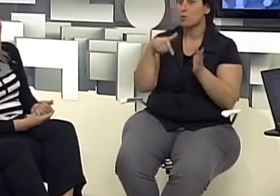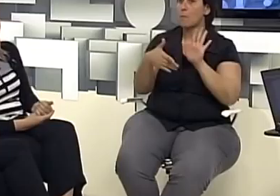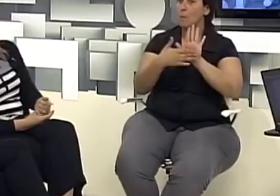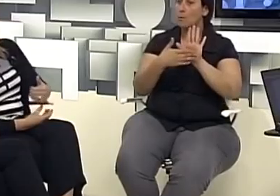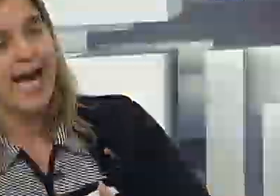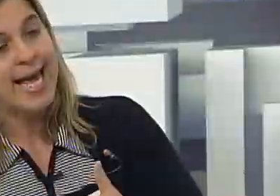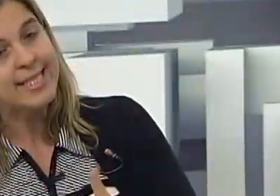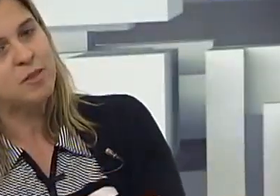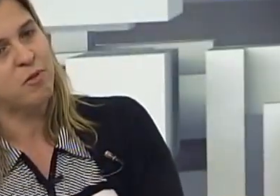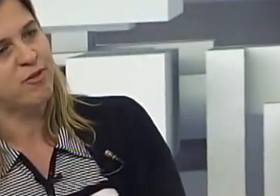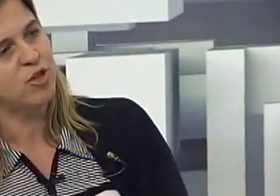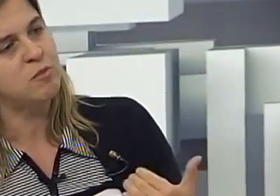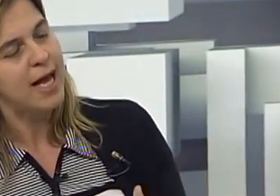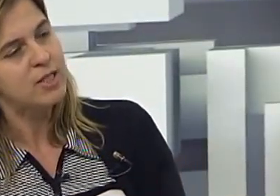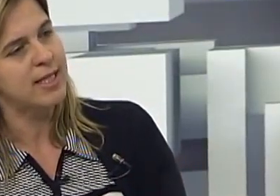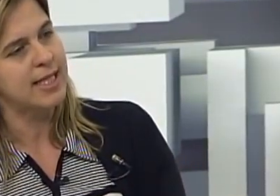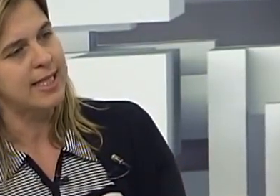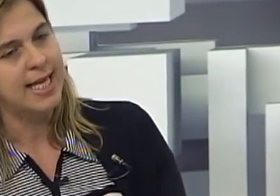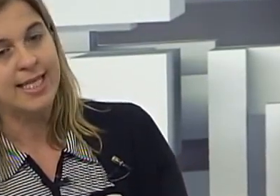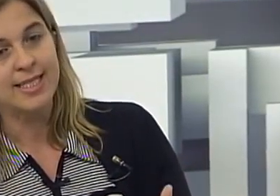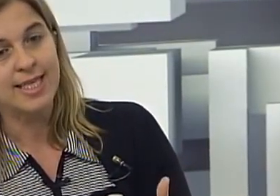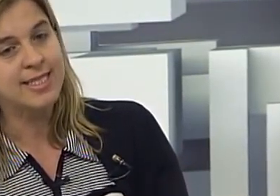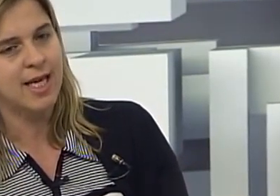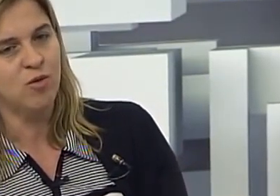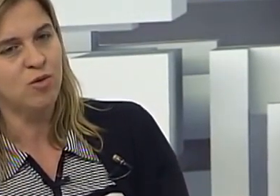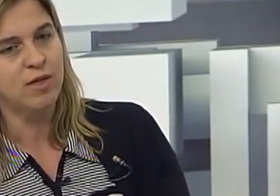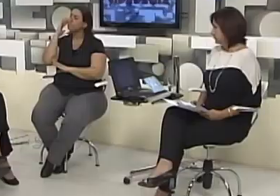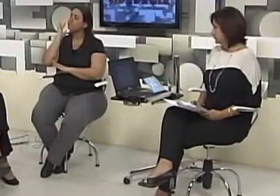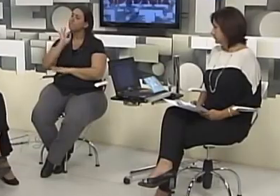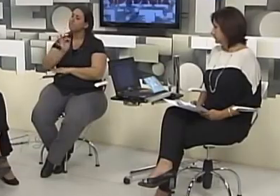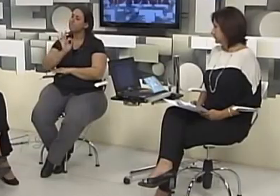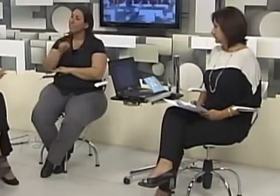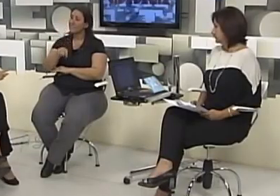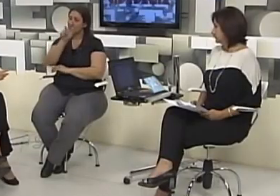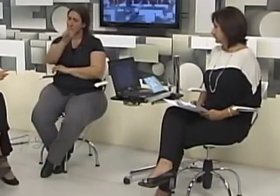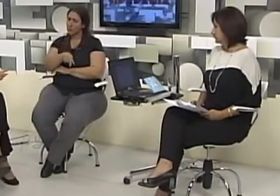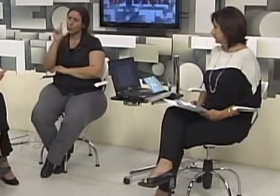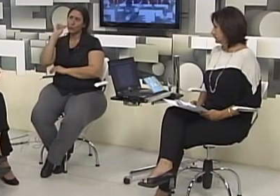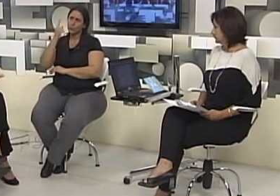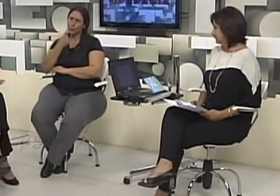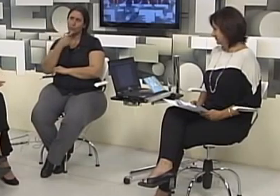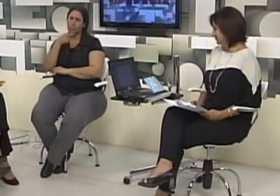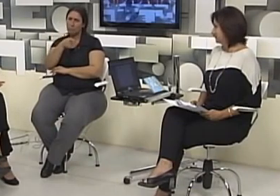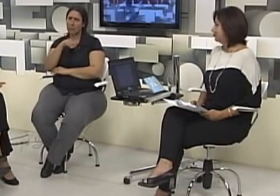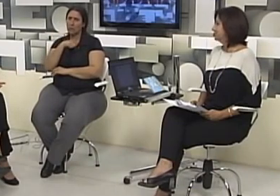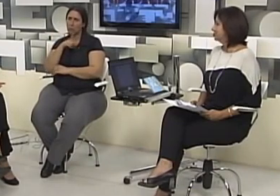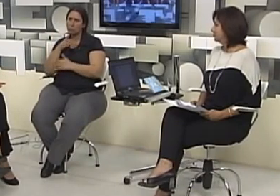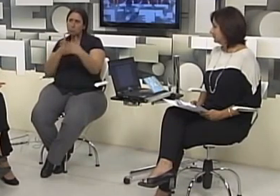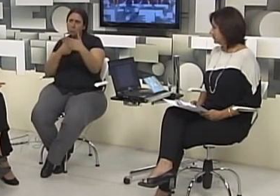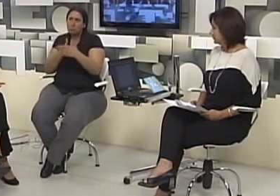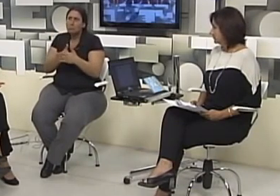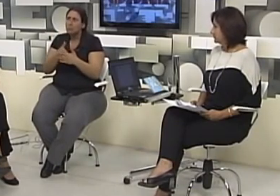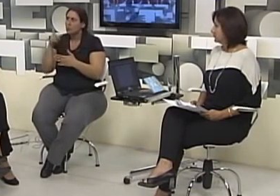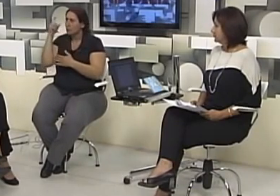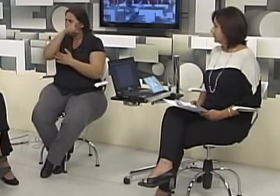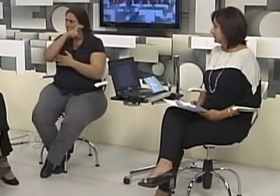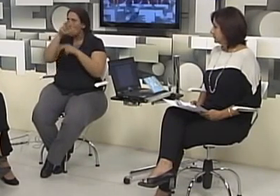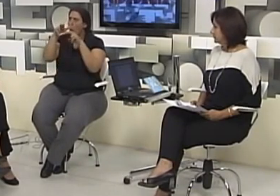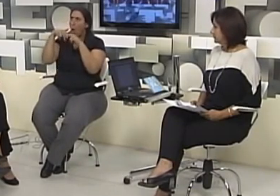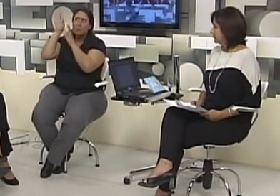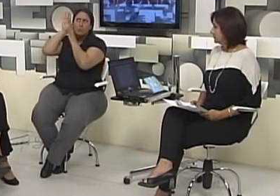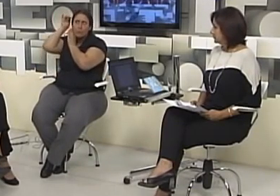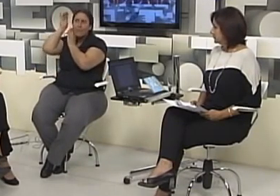educacional. Esses professores passam a entender que esse aluno não tem uma questão de aprendizagem porque não está ouvindo, mas ele